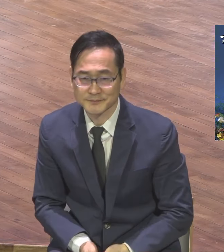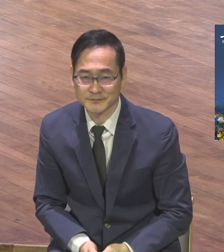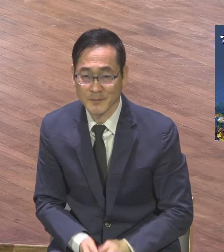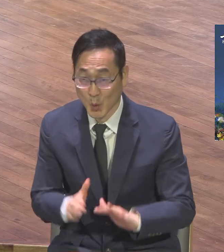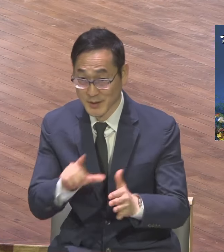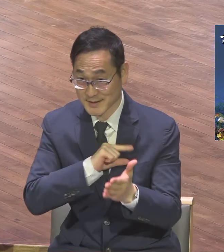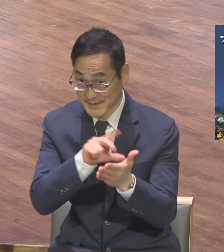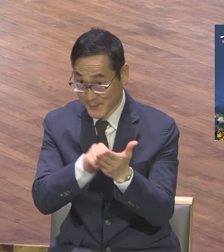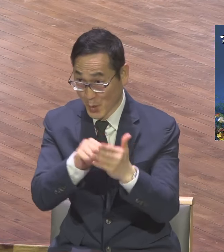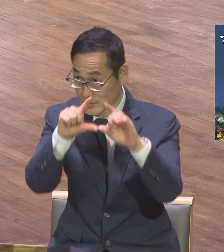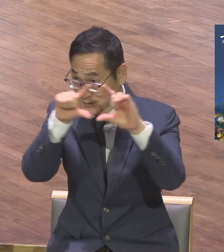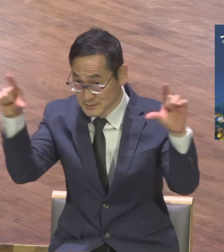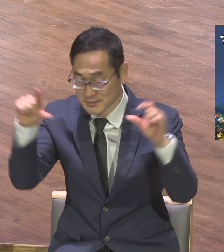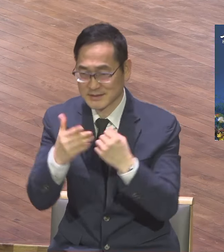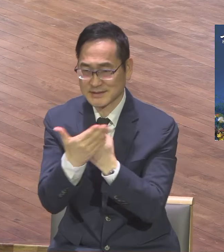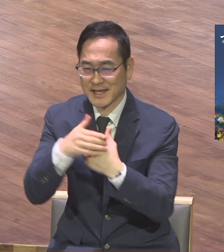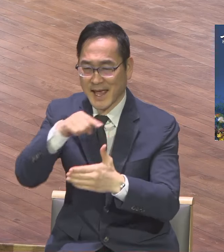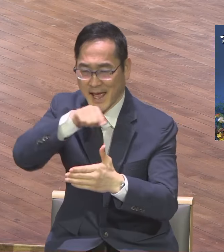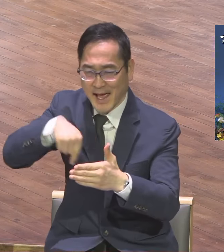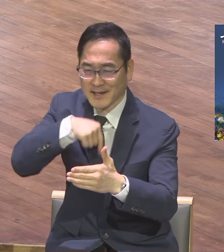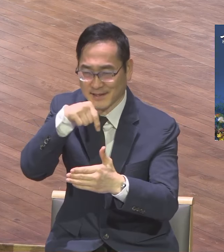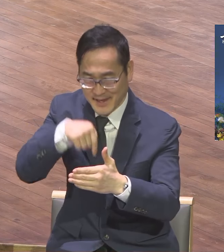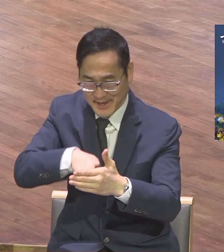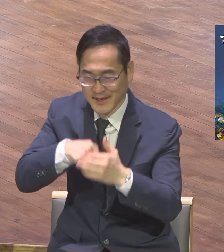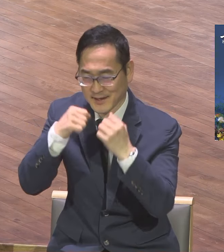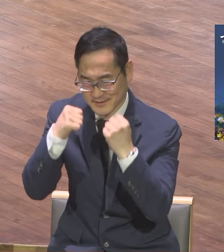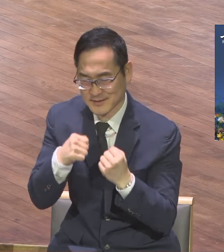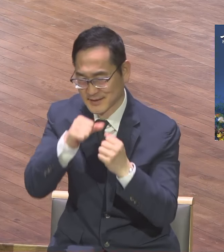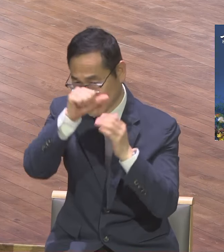은혜 안에 있는 인생입니다.